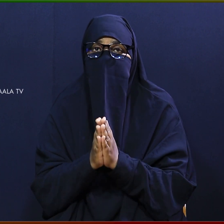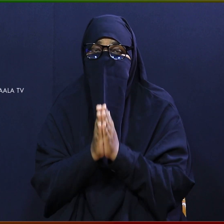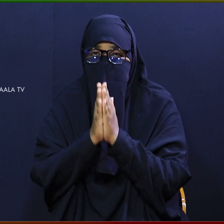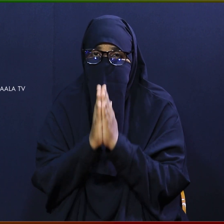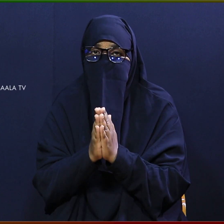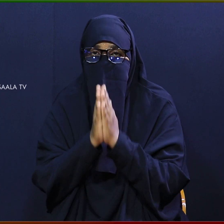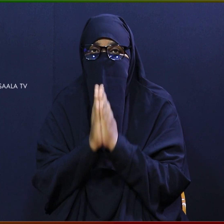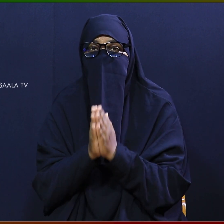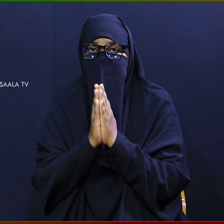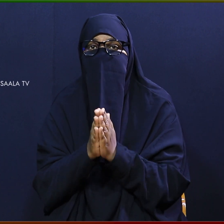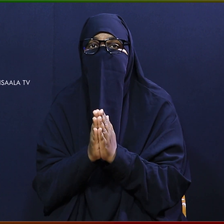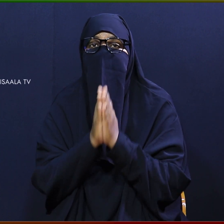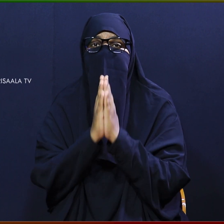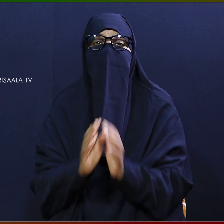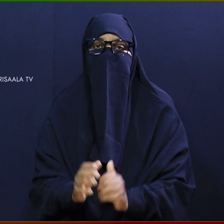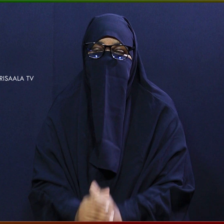jiraan dalkaan iyo dadkan wax ka naxay inay ka mamnuucaan